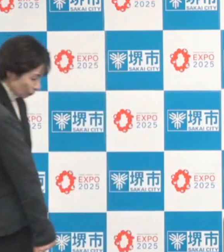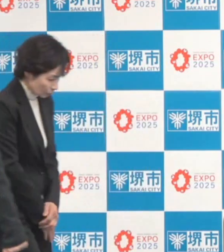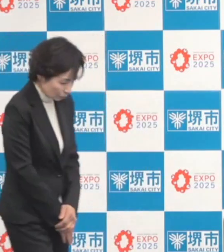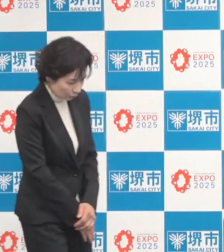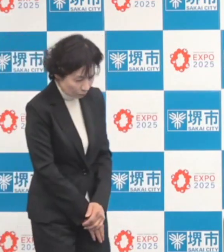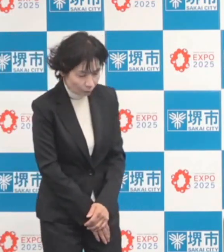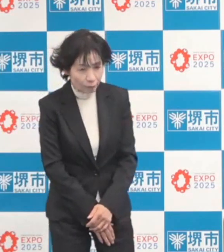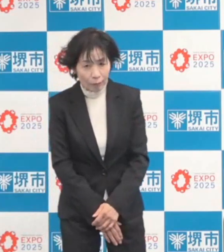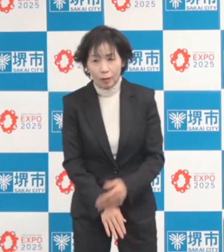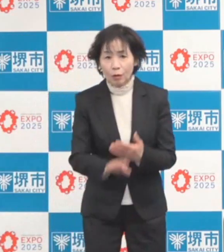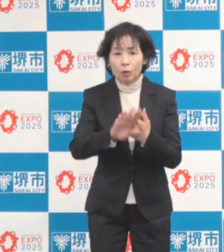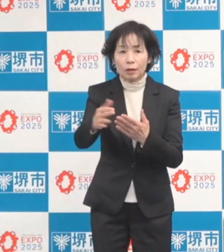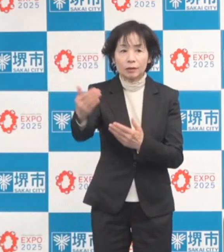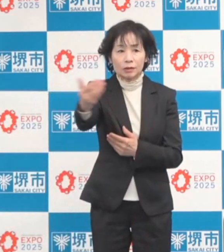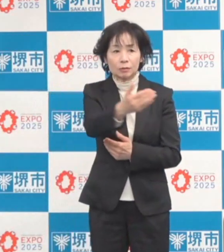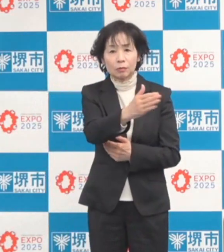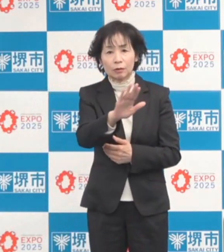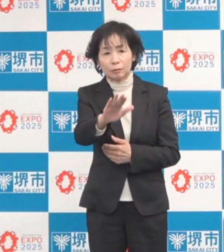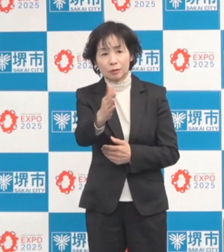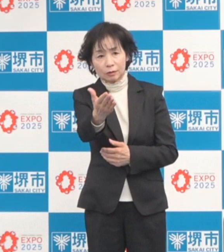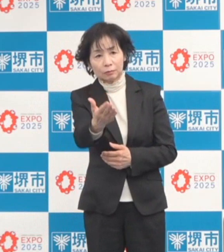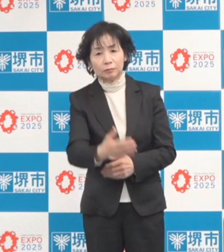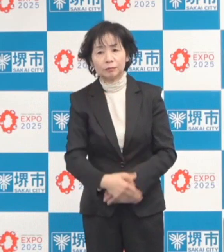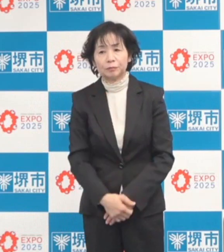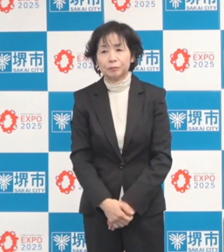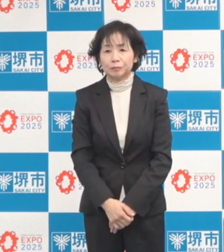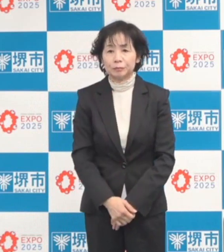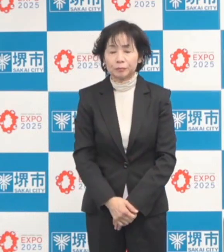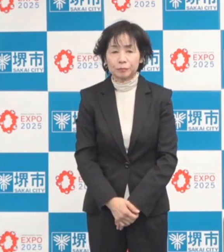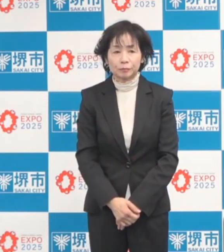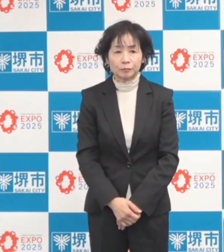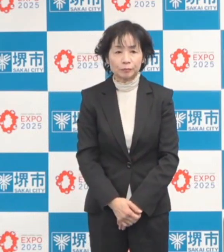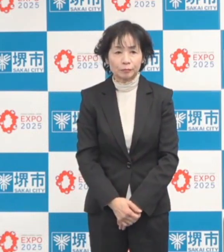はい、それでは他にご質問いかがでしょうか。